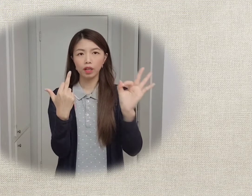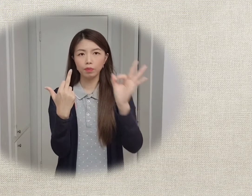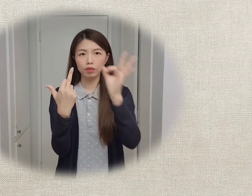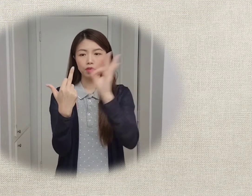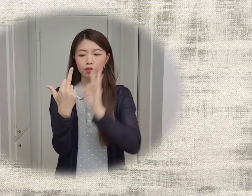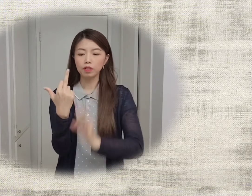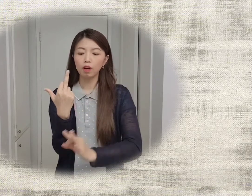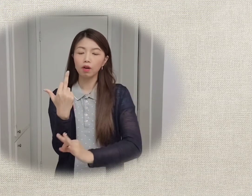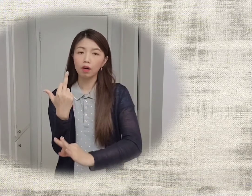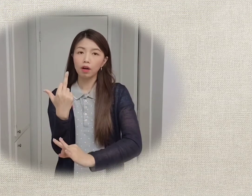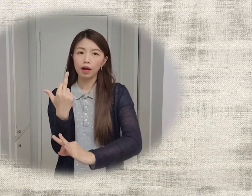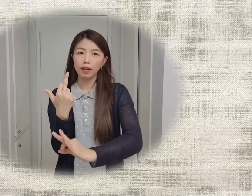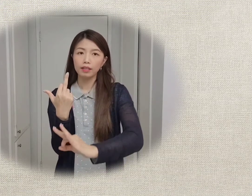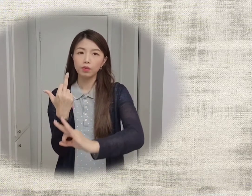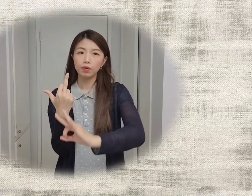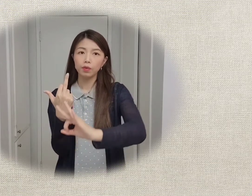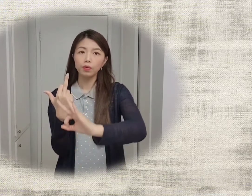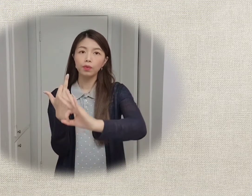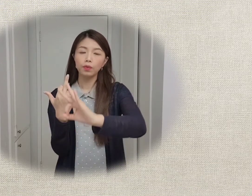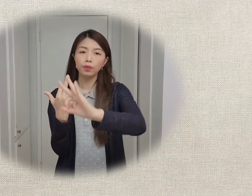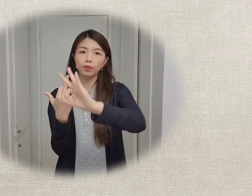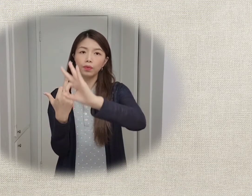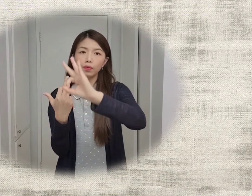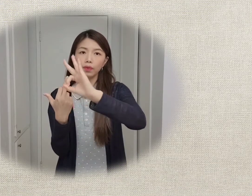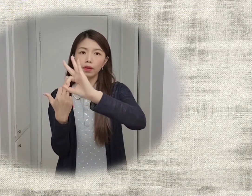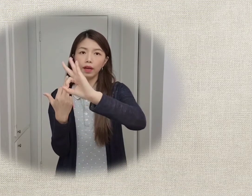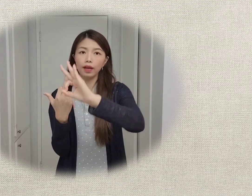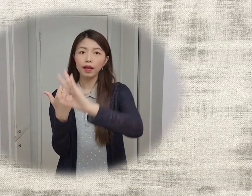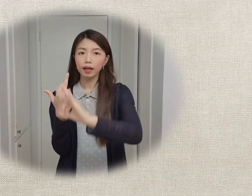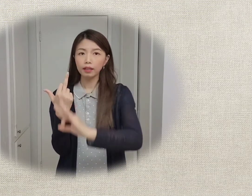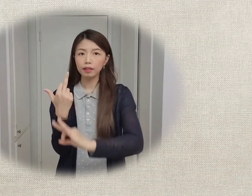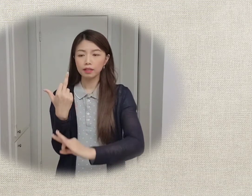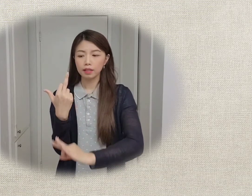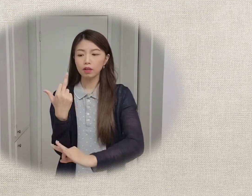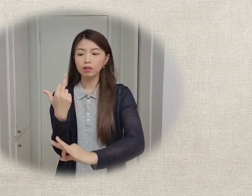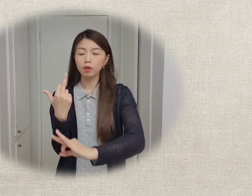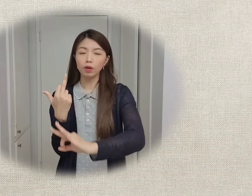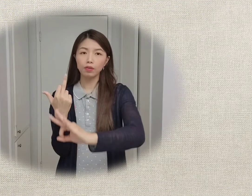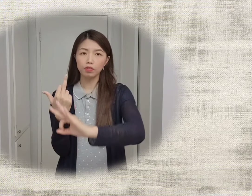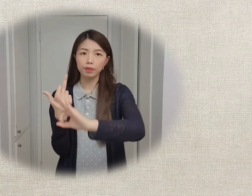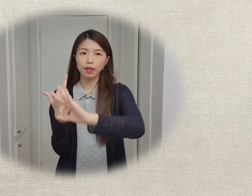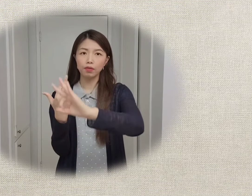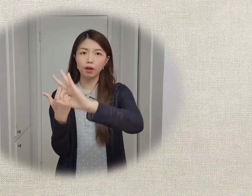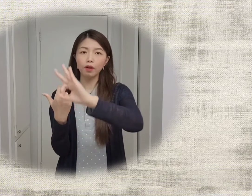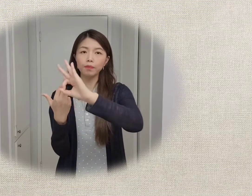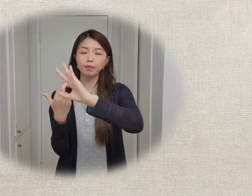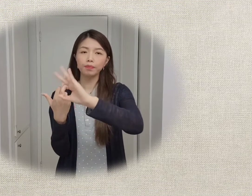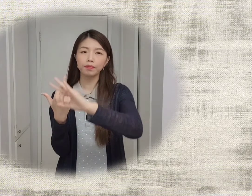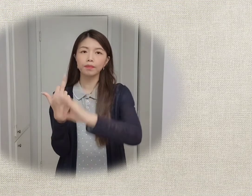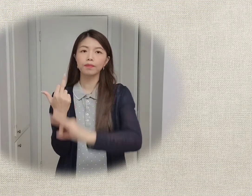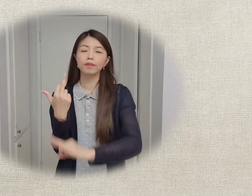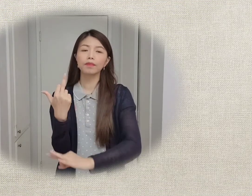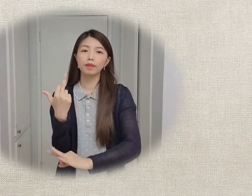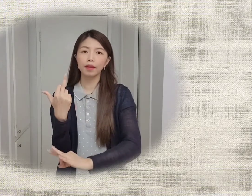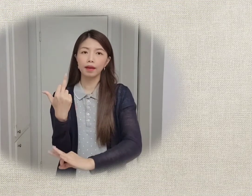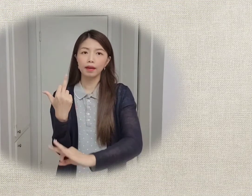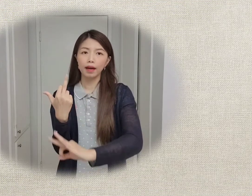검지만 동그랗게 붙여주셔서 아래에서 위로 이렇게 해가 뜨듯이 천천히 올라와 주시면 되고요.